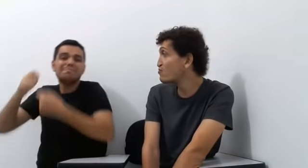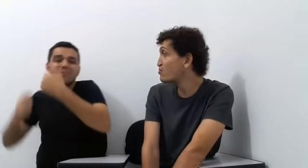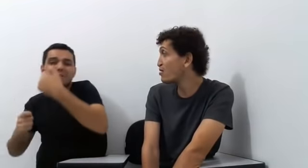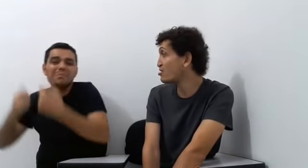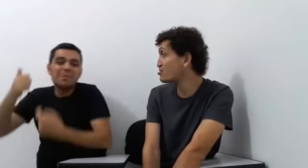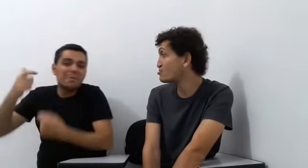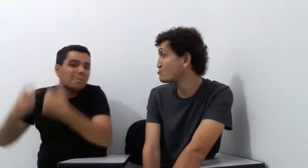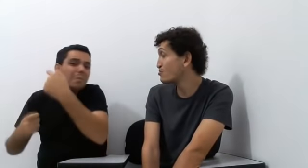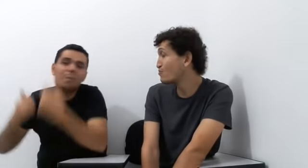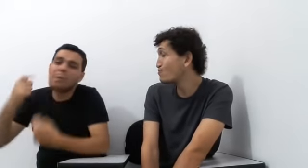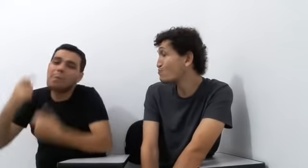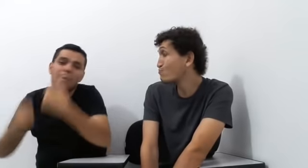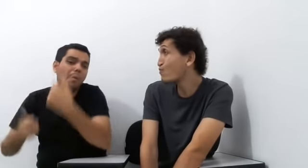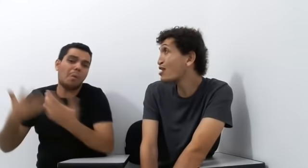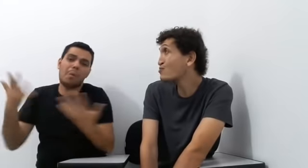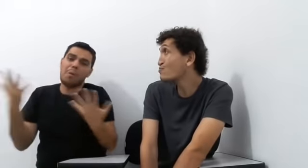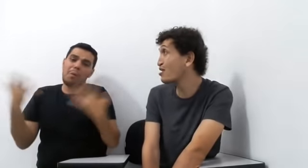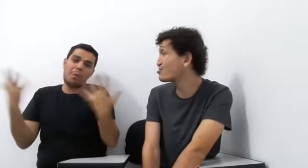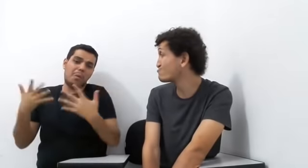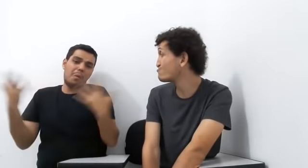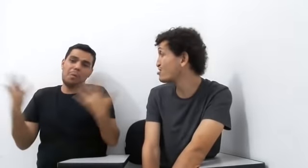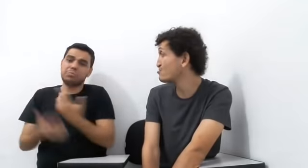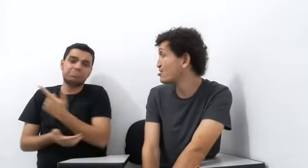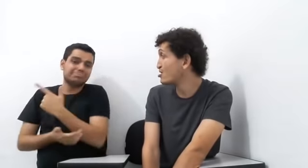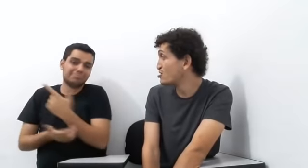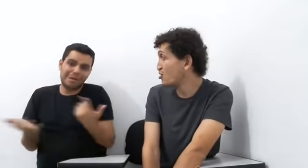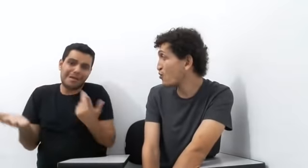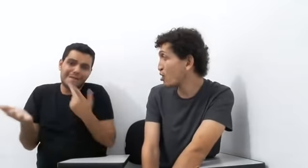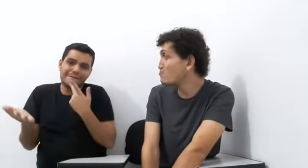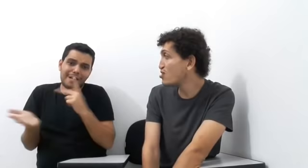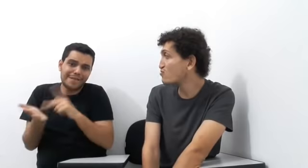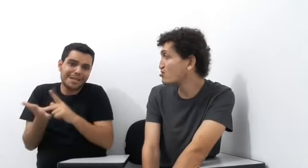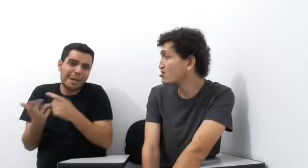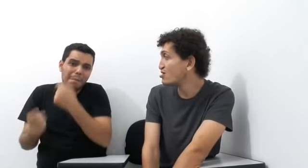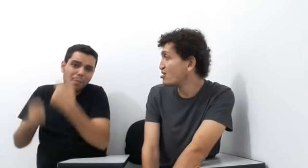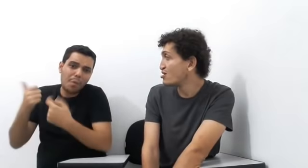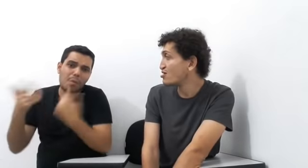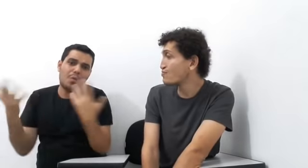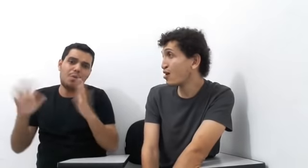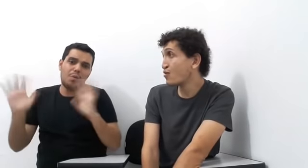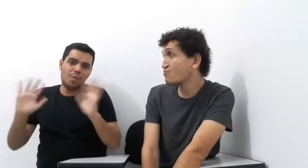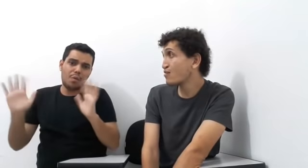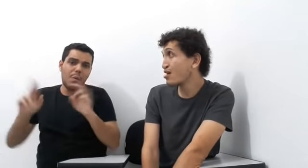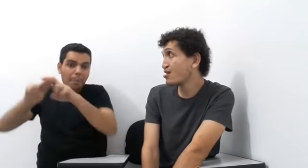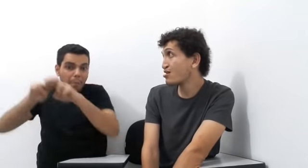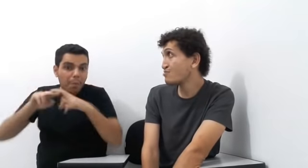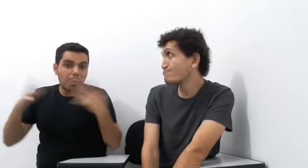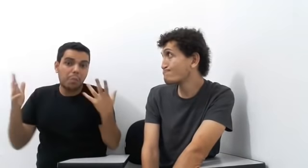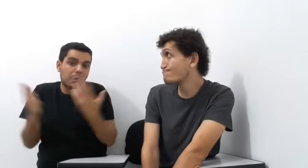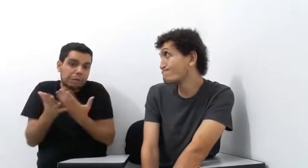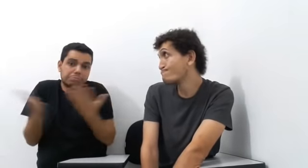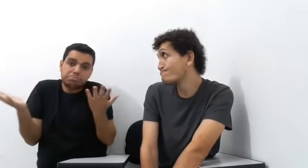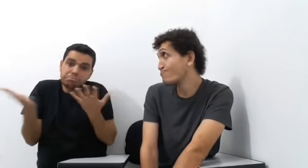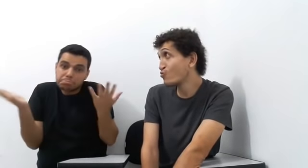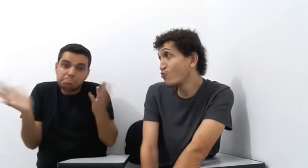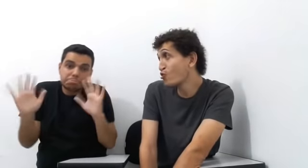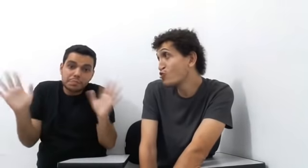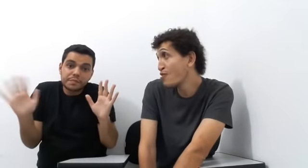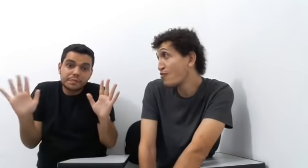tem? Então, quase tem, né? Escola bilíngue. Então, o nosso jeito é